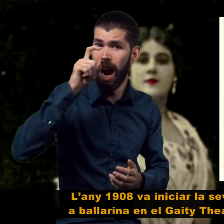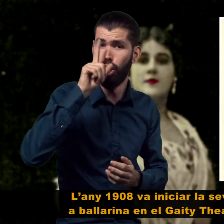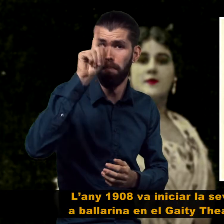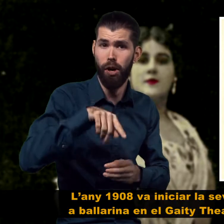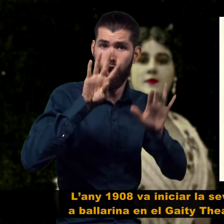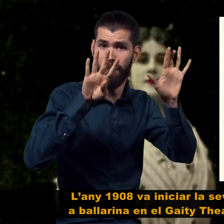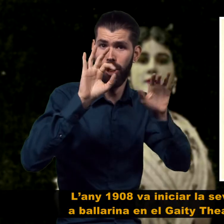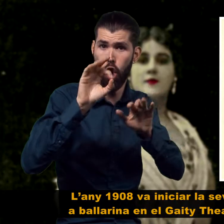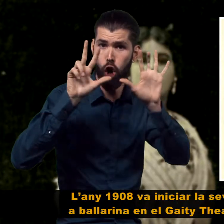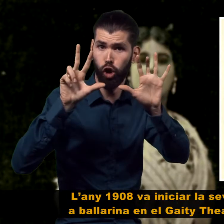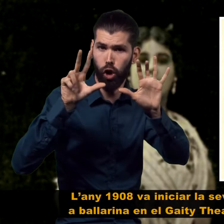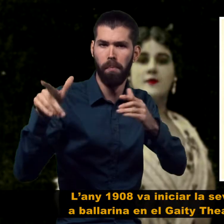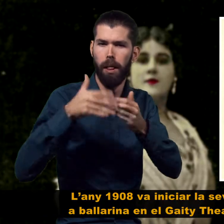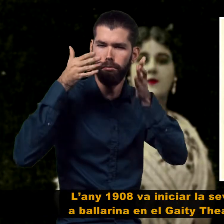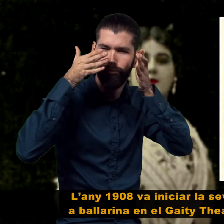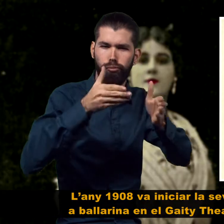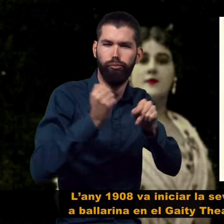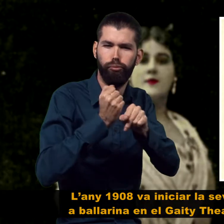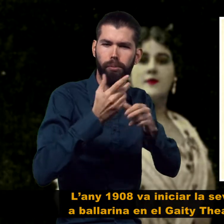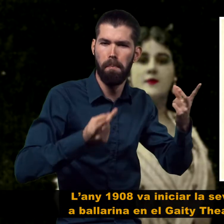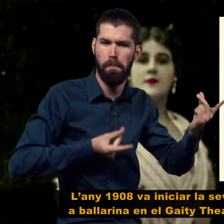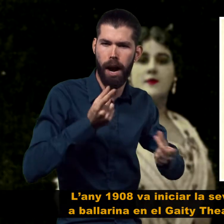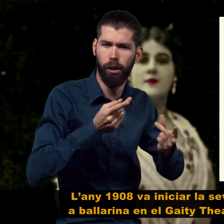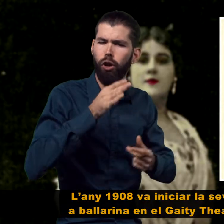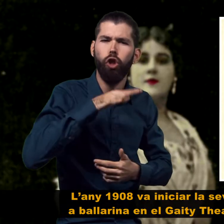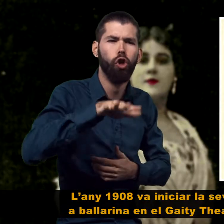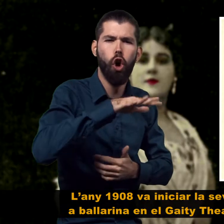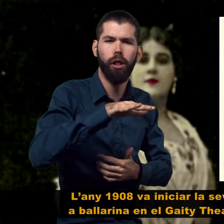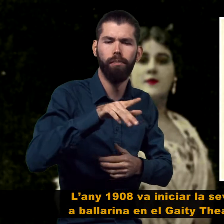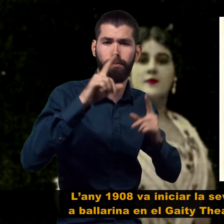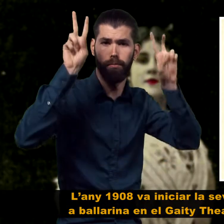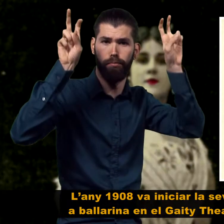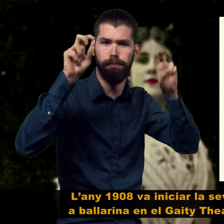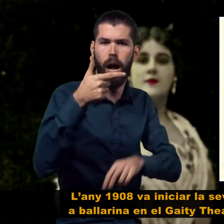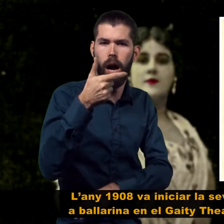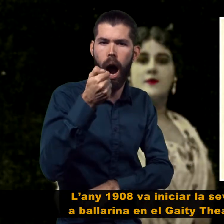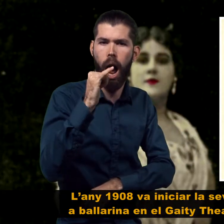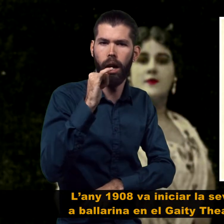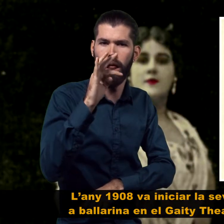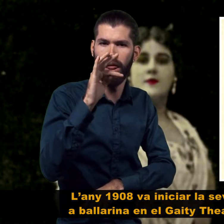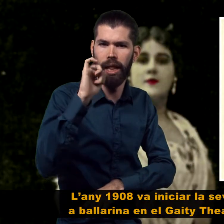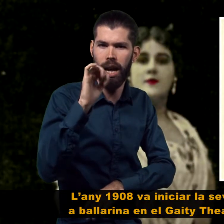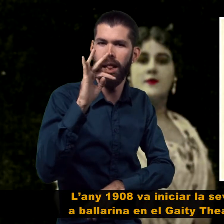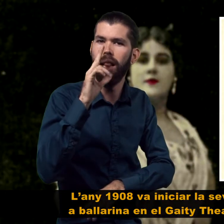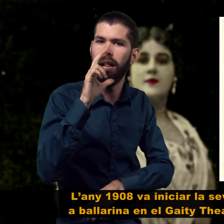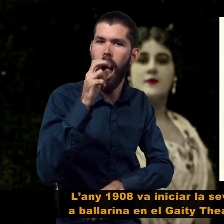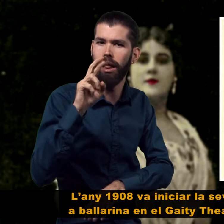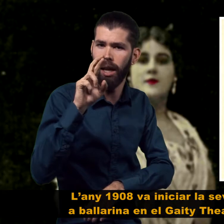L'any 1908 va iniciar la seva carrera com a ballarina en el Gaiety Theatre de Londres i després va actuar als escenaris a